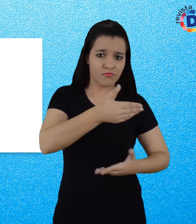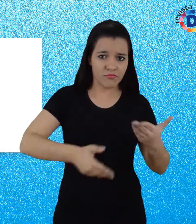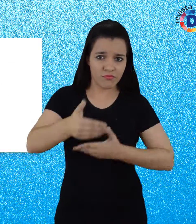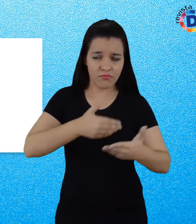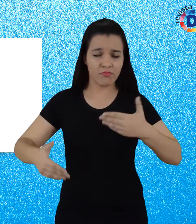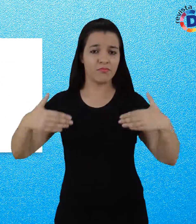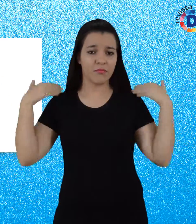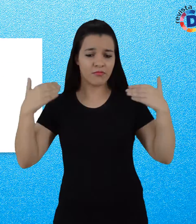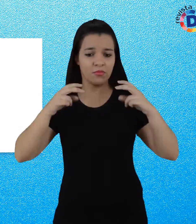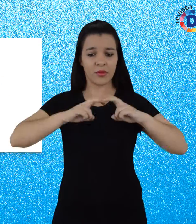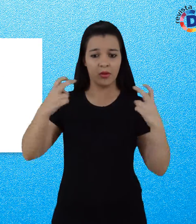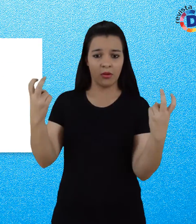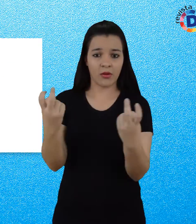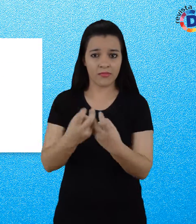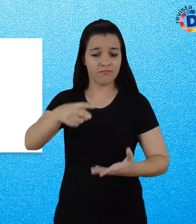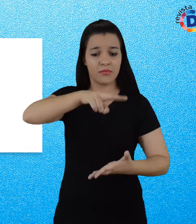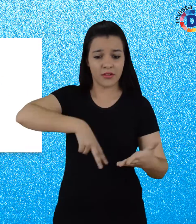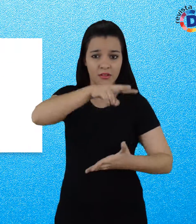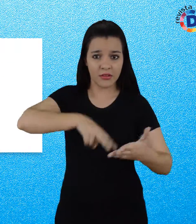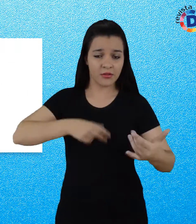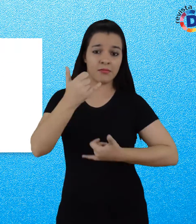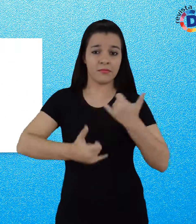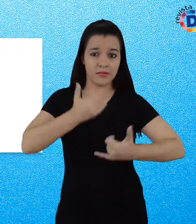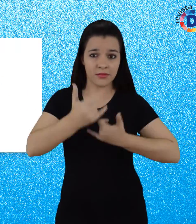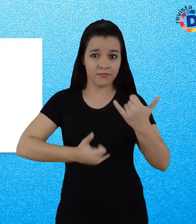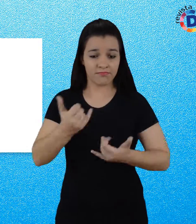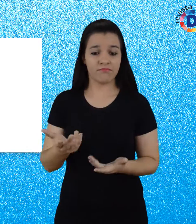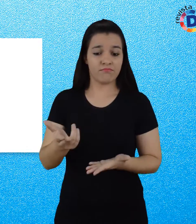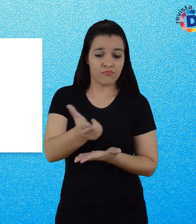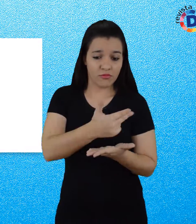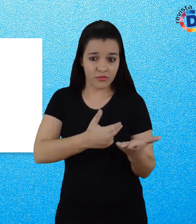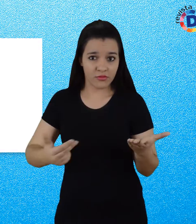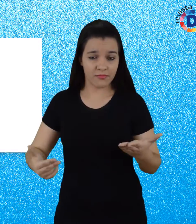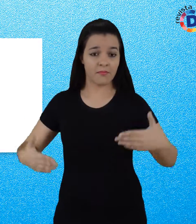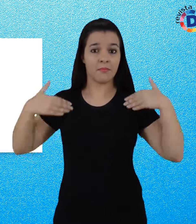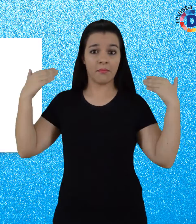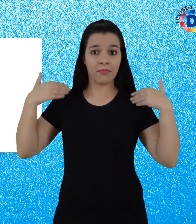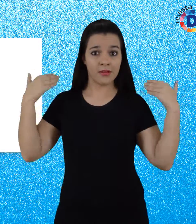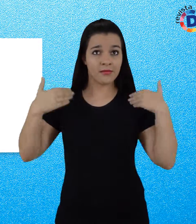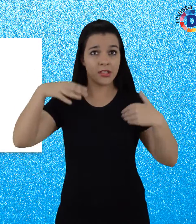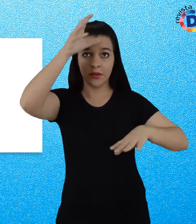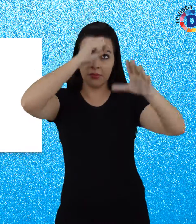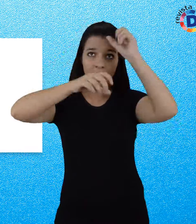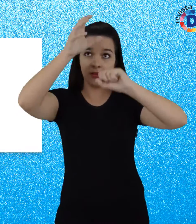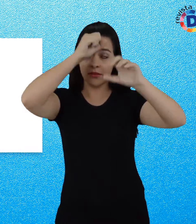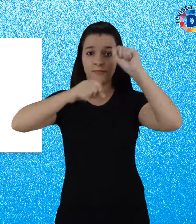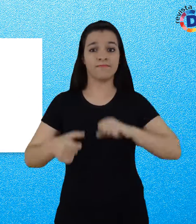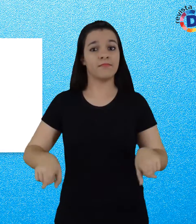esportivas, de lazer e cultural, como rodas de leitura, recreação, artes,